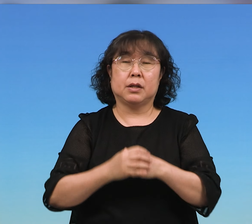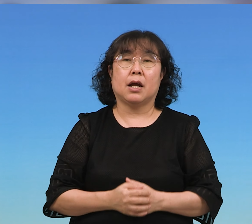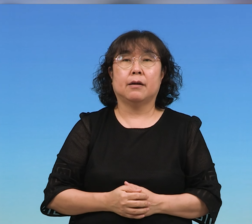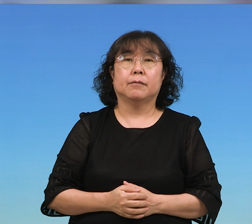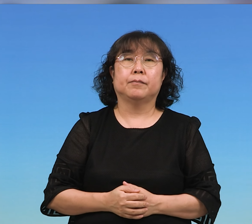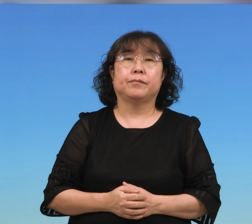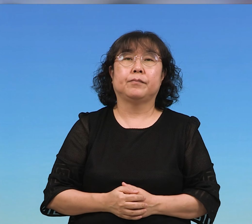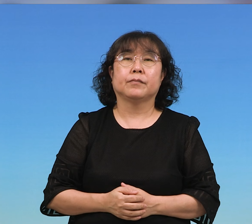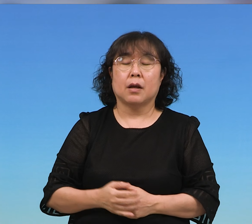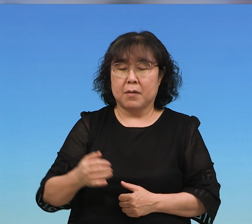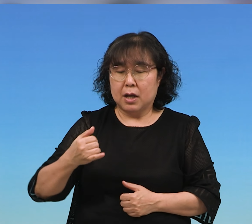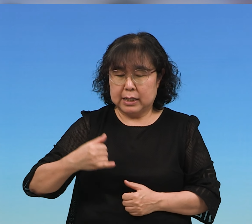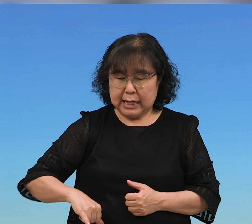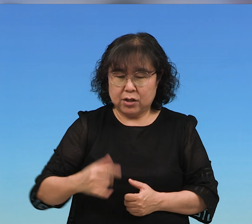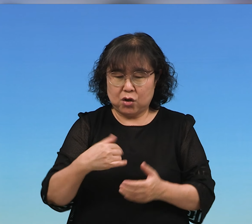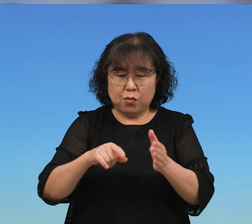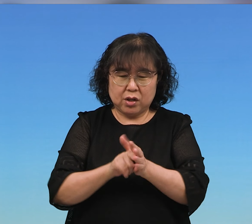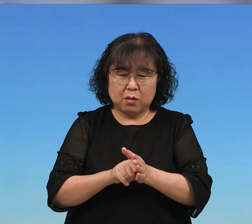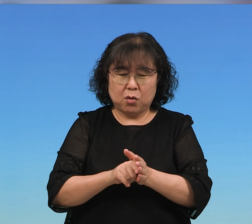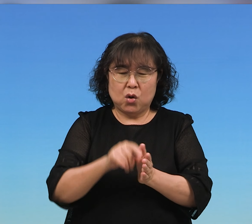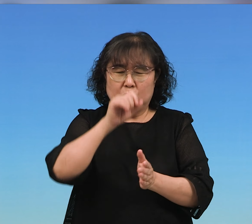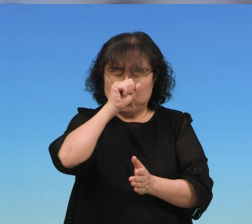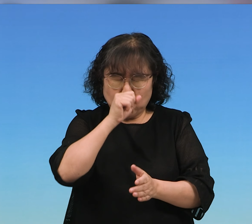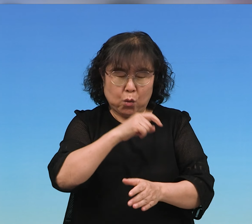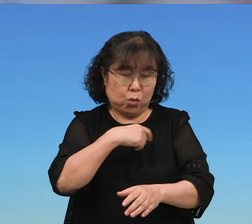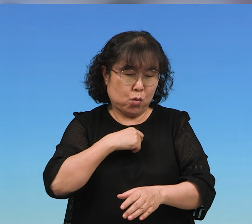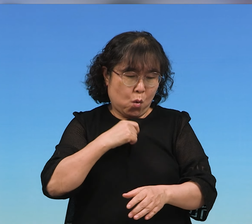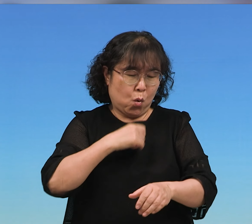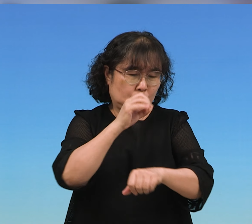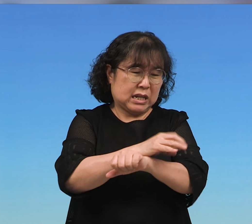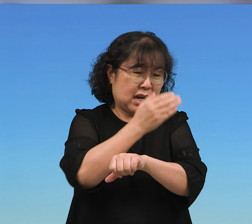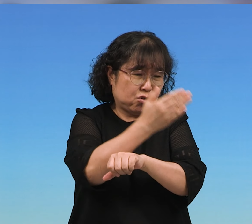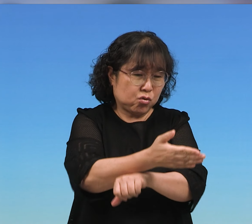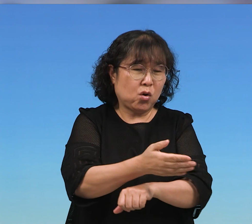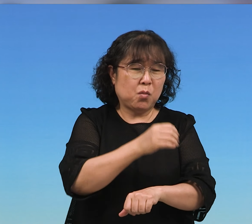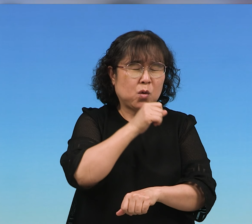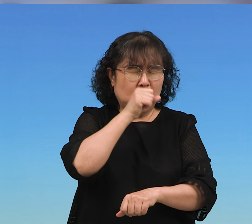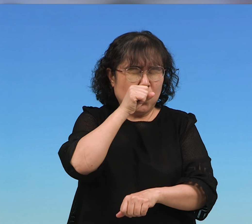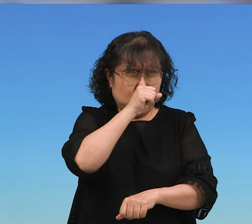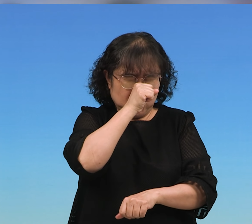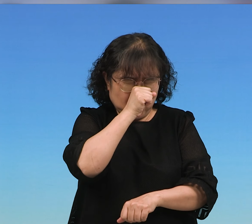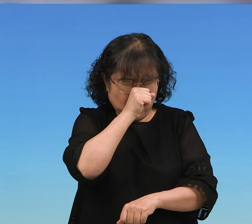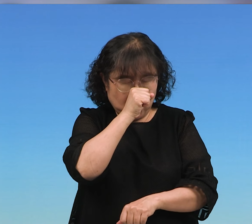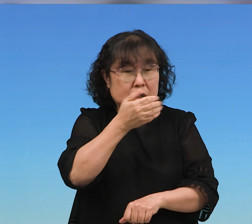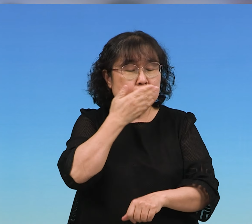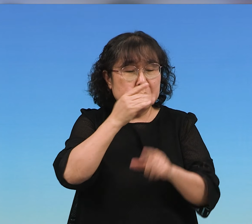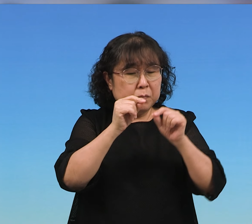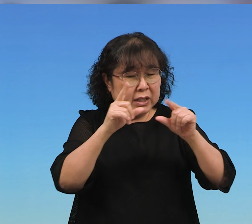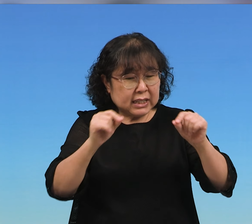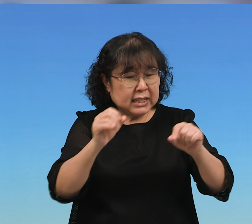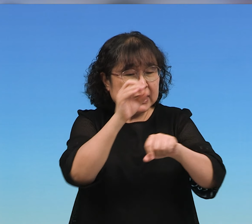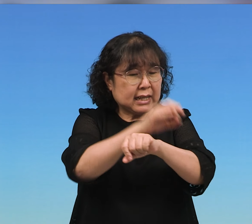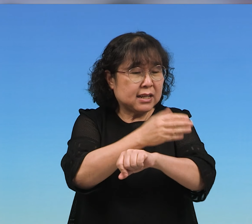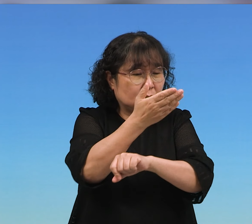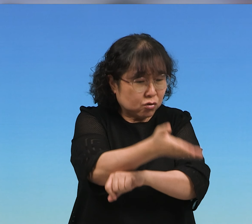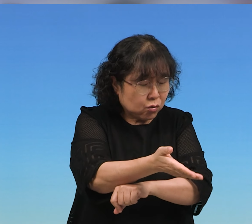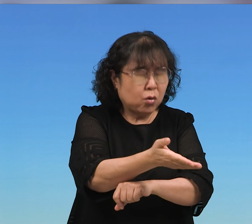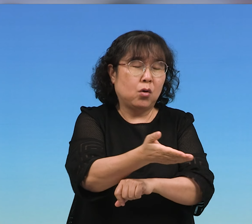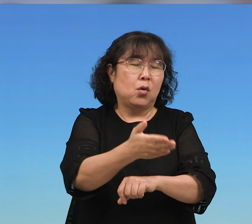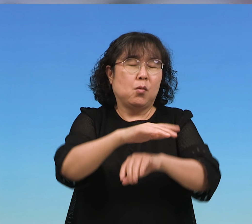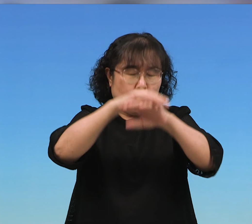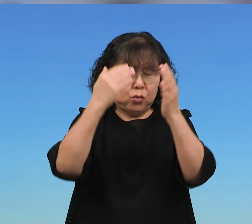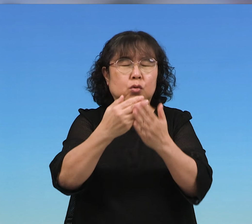우리가 자녀들을 위하여 뭐 비싼 옷도 사주고 뭐 영양가 있는 뭐 음식도 해먹이고 과외도 하고